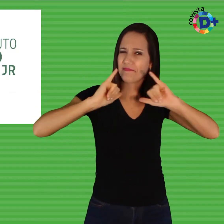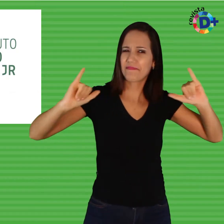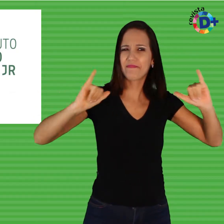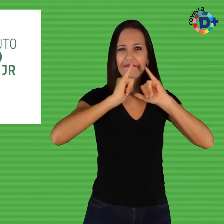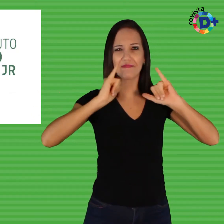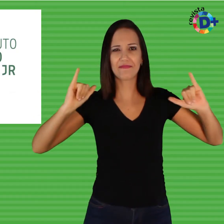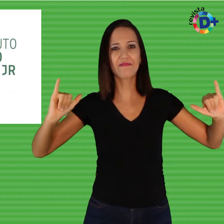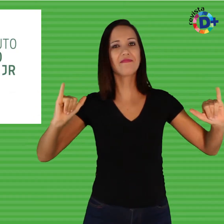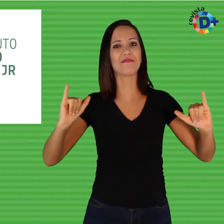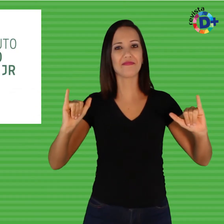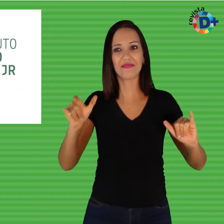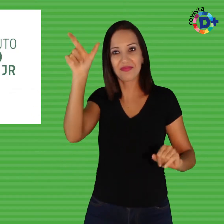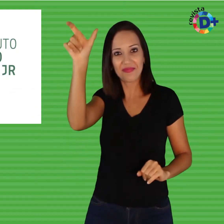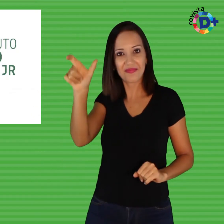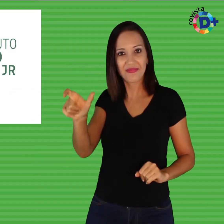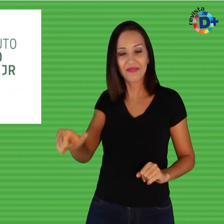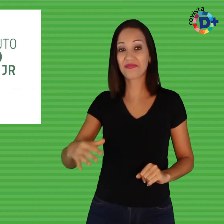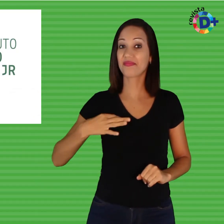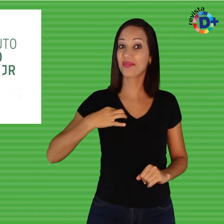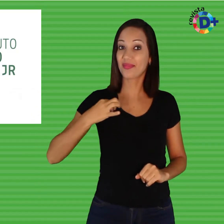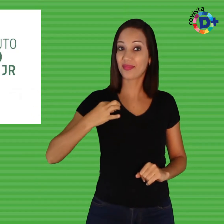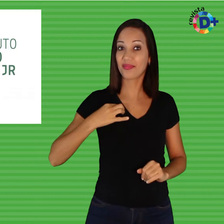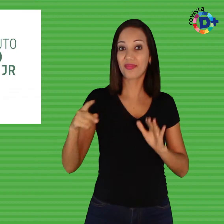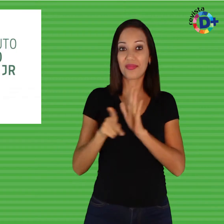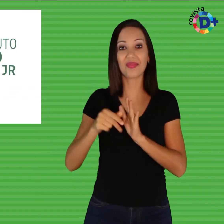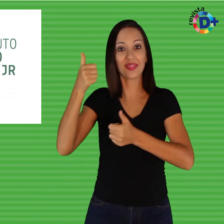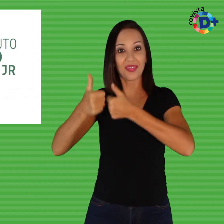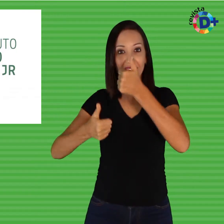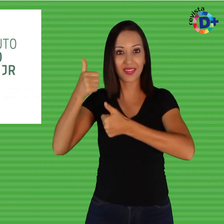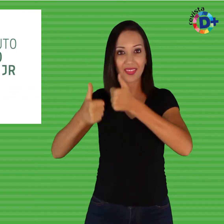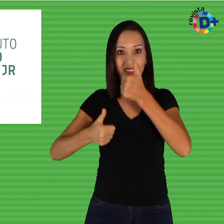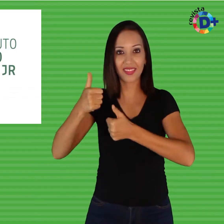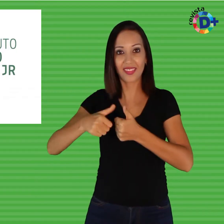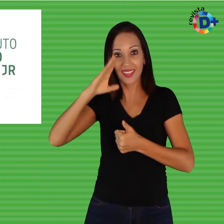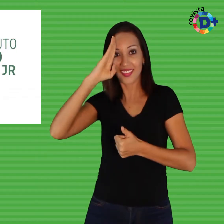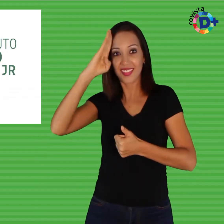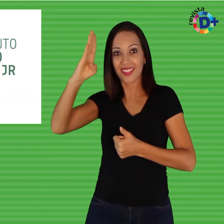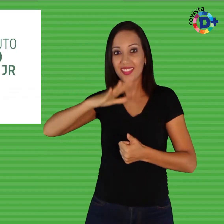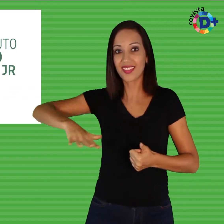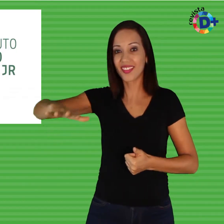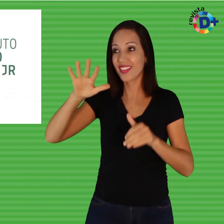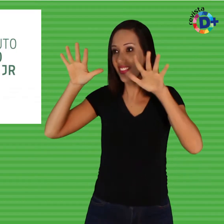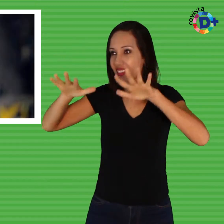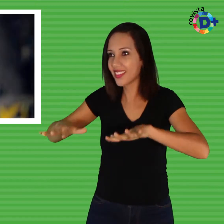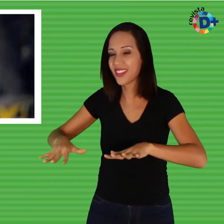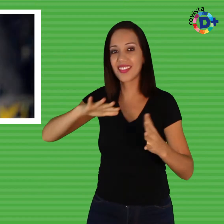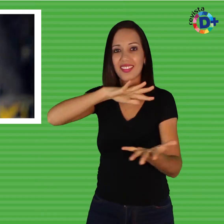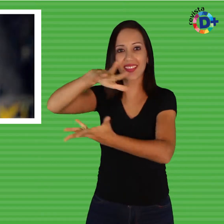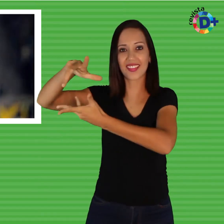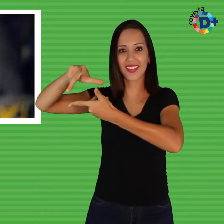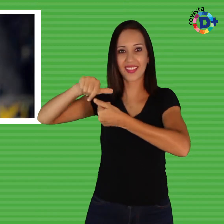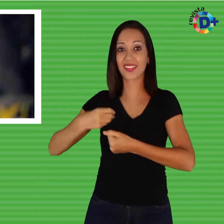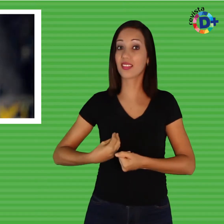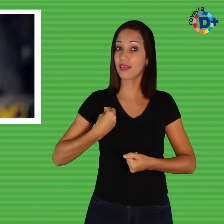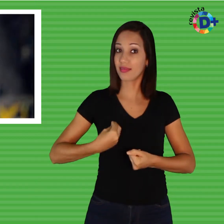ar a campanha, estrelada voluntariamente pelo atleta ídolo mundial, sobre a existência da